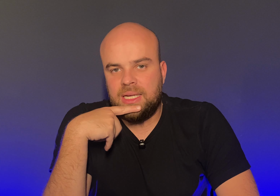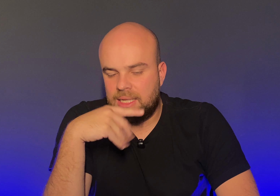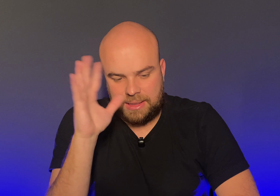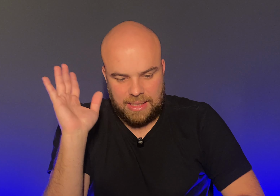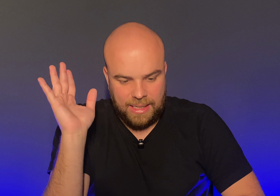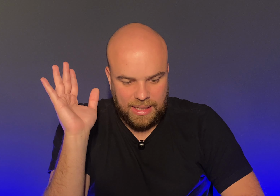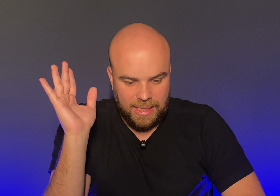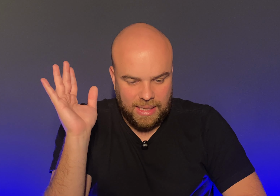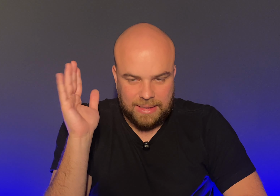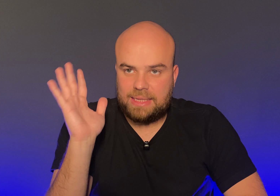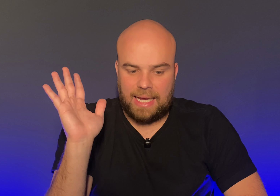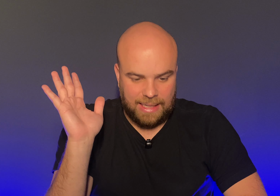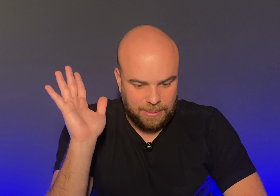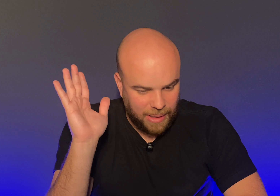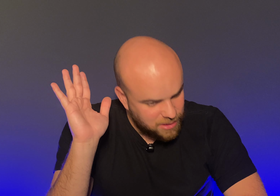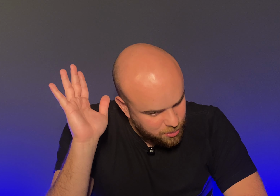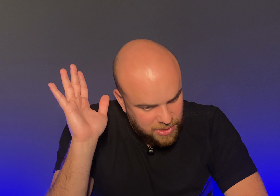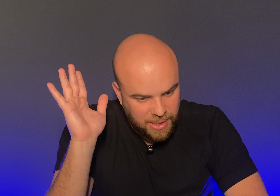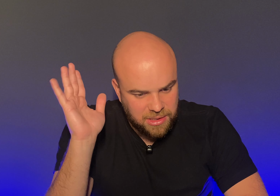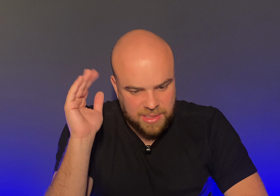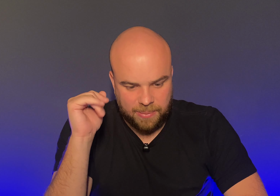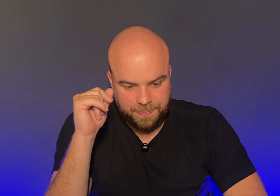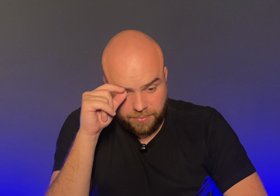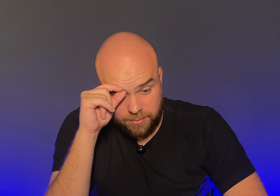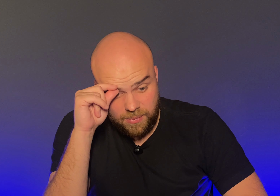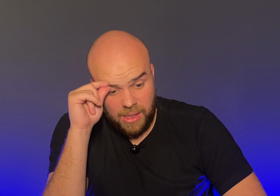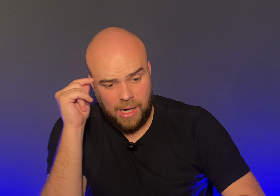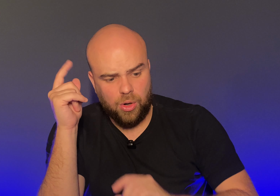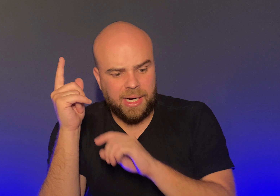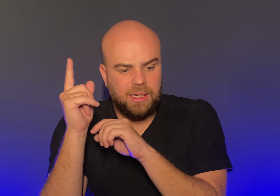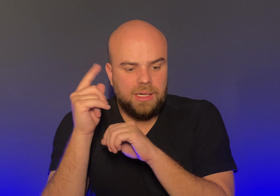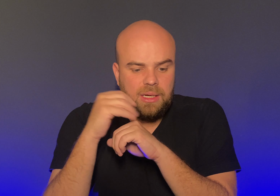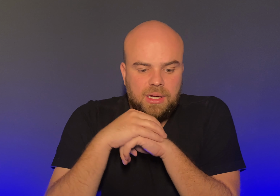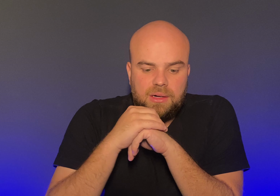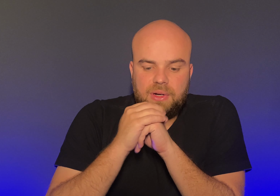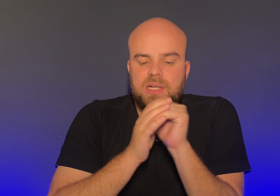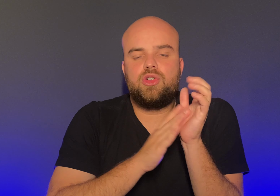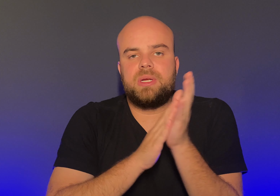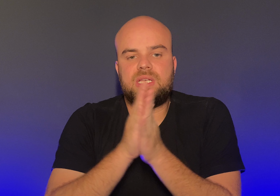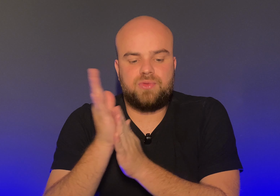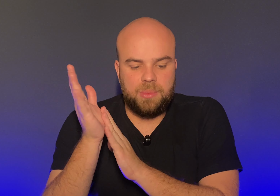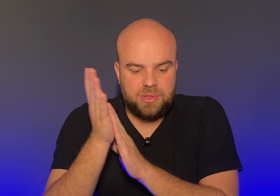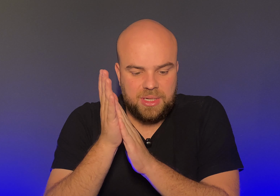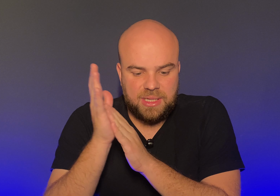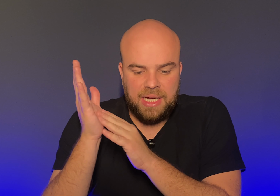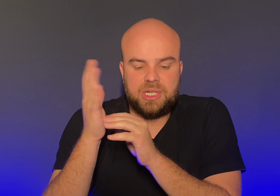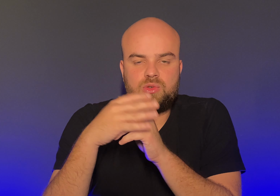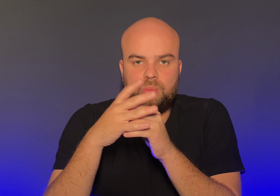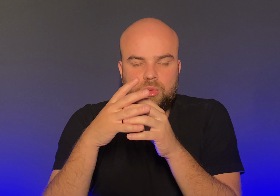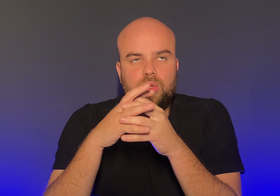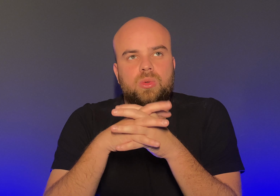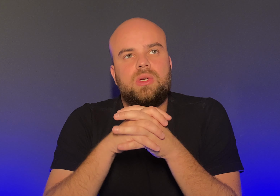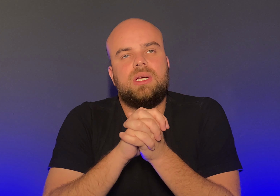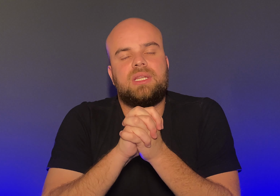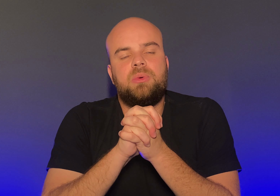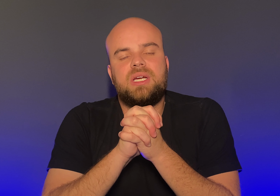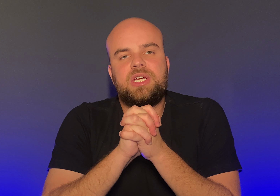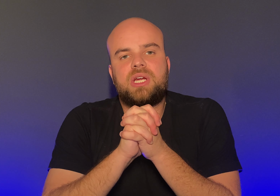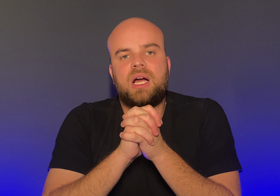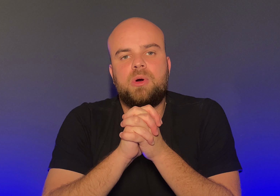Isso aí é detalhe mais não precisa nem dizer agora falando sobre essas formações táticas como um todo Tem muita gente que